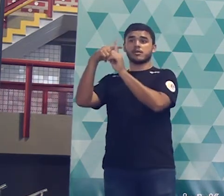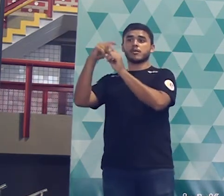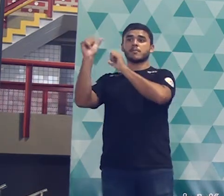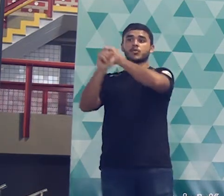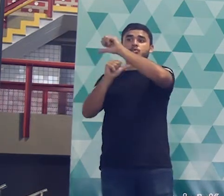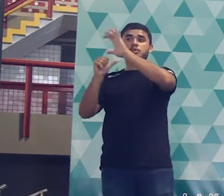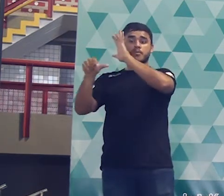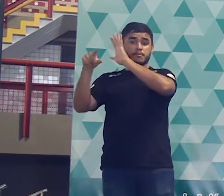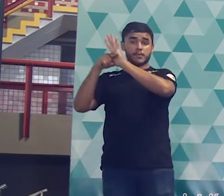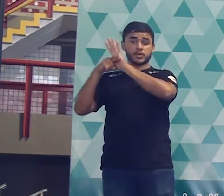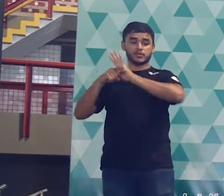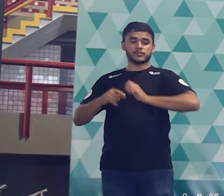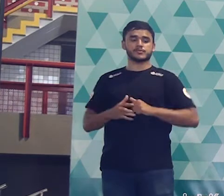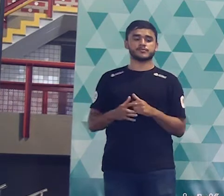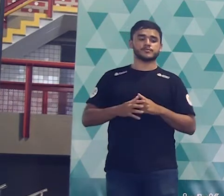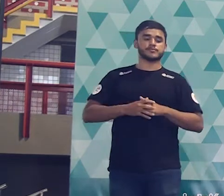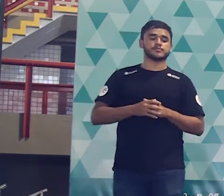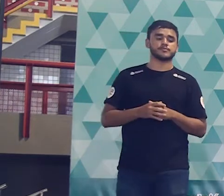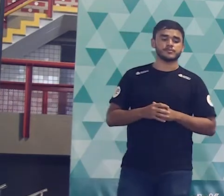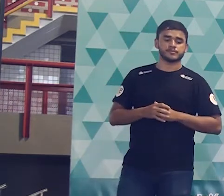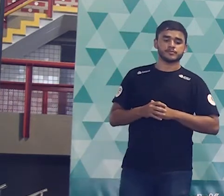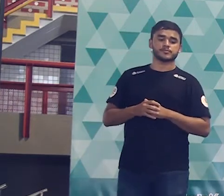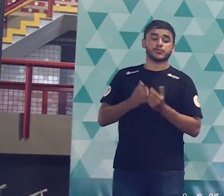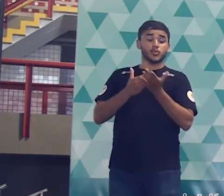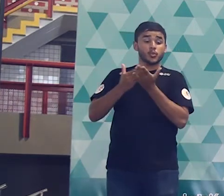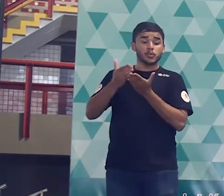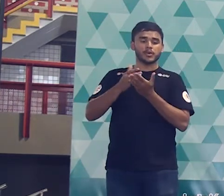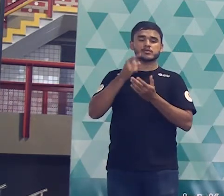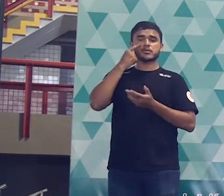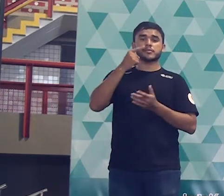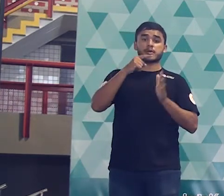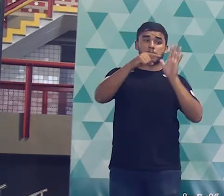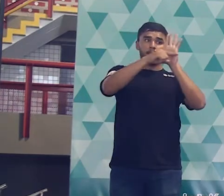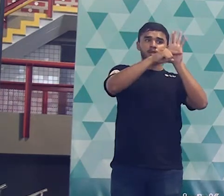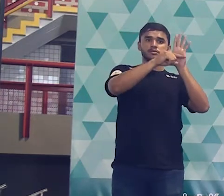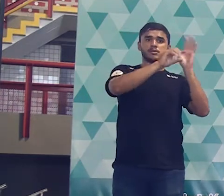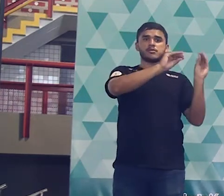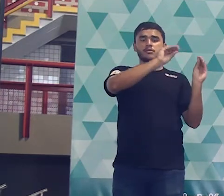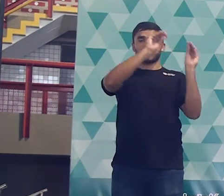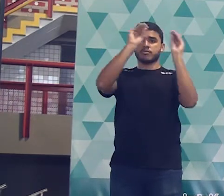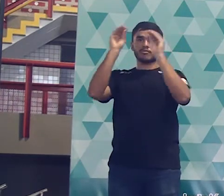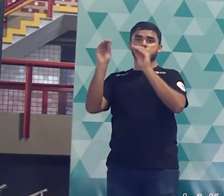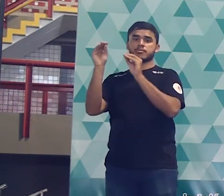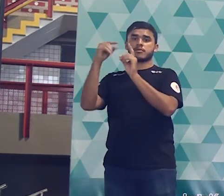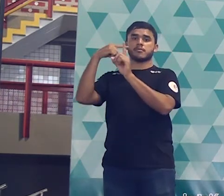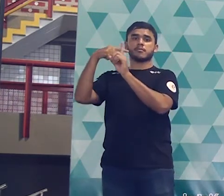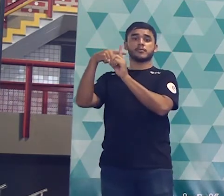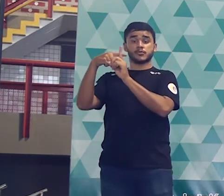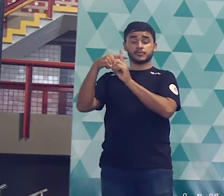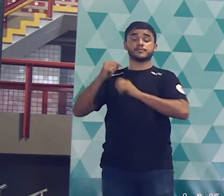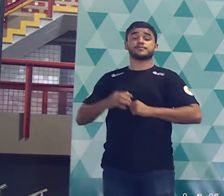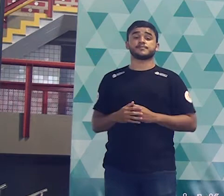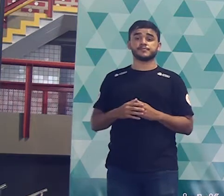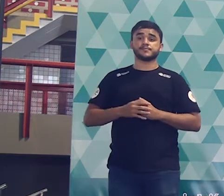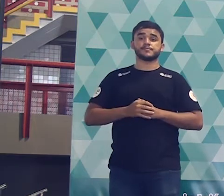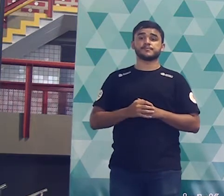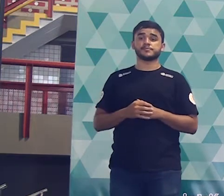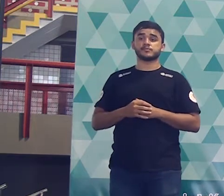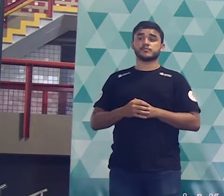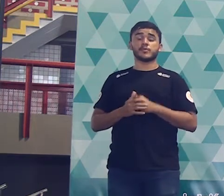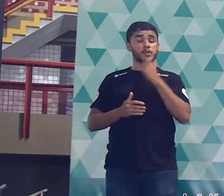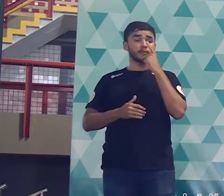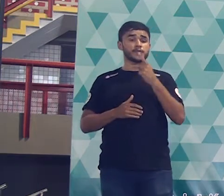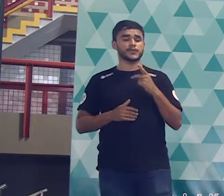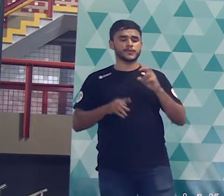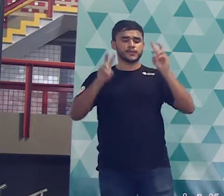inverte. Inicialmente ele era o quê? Negativo. Quando você passa para dentro da reação química, ele passa a ser o quê? Positivo. Outro